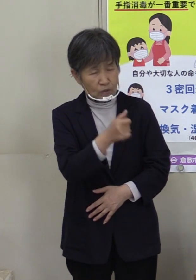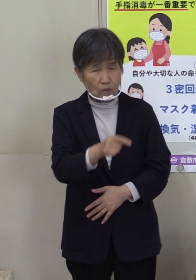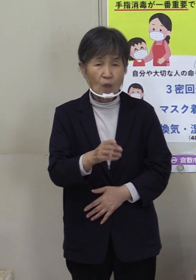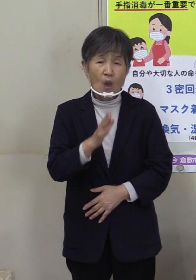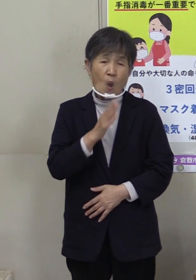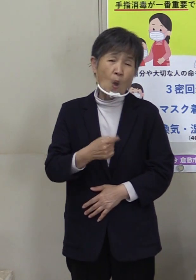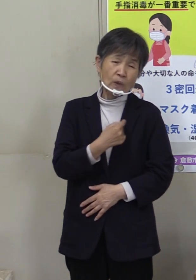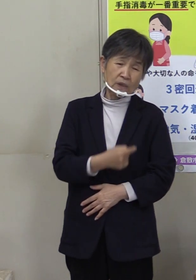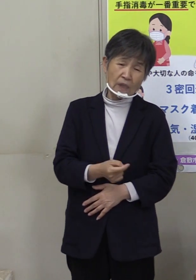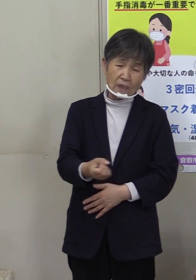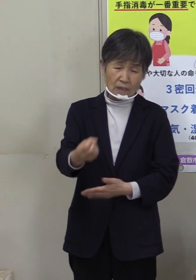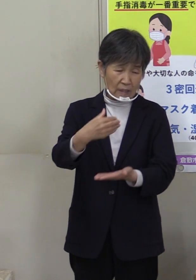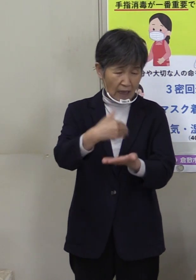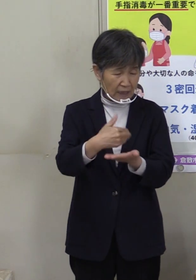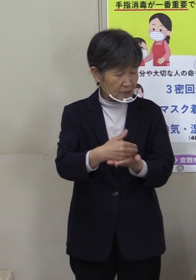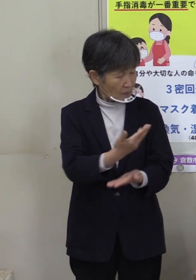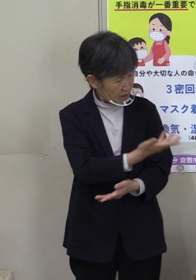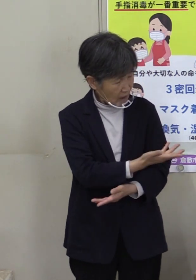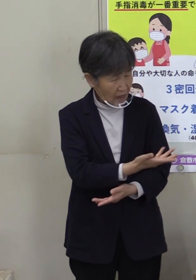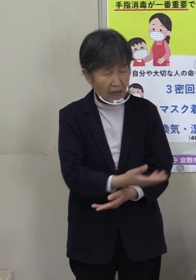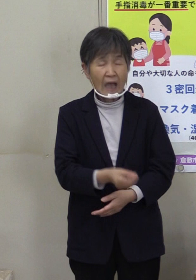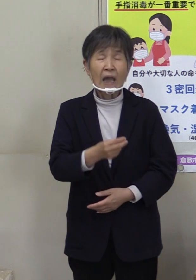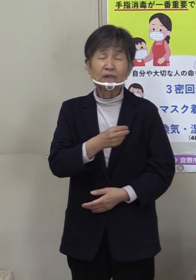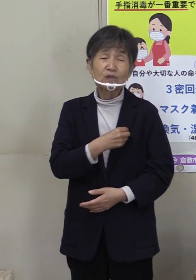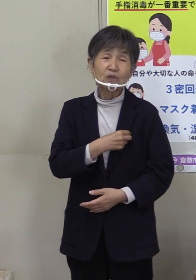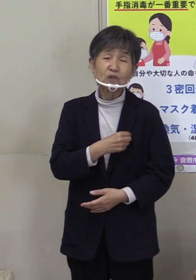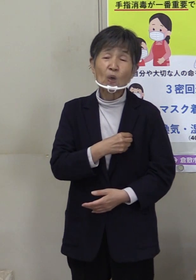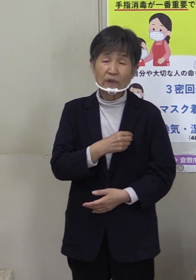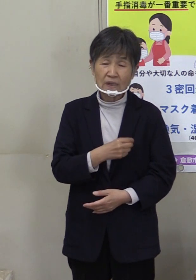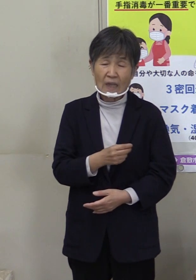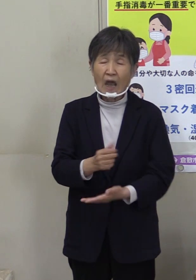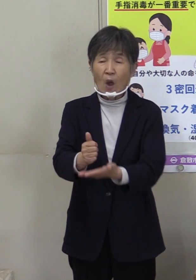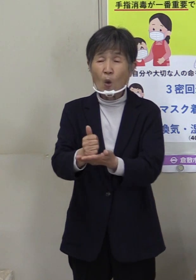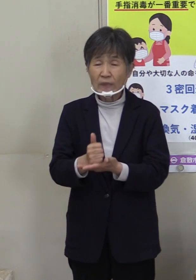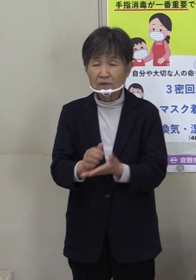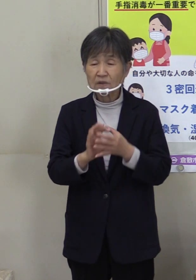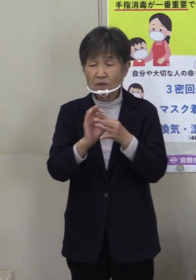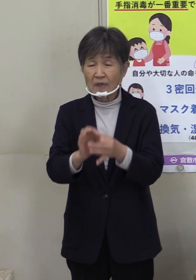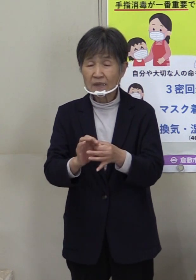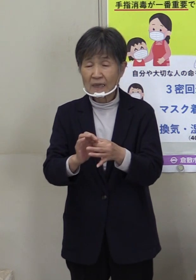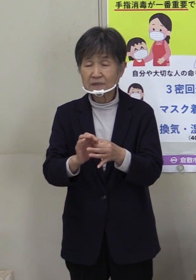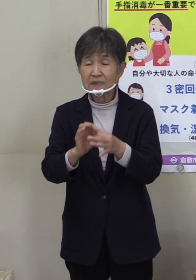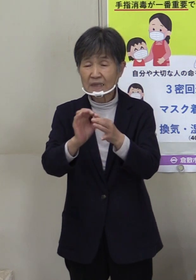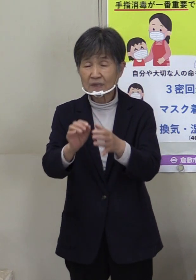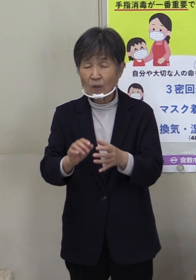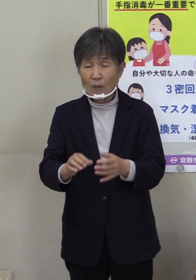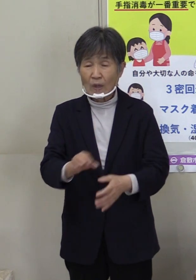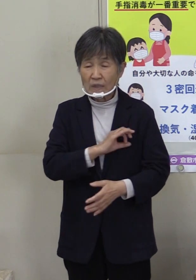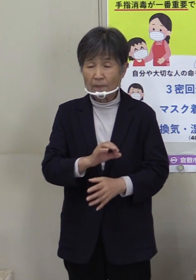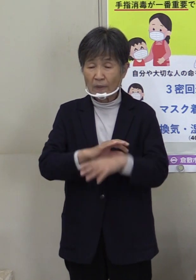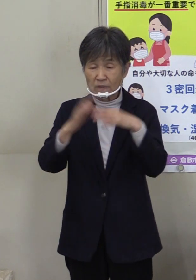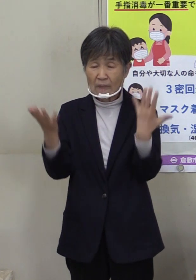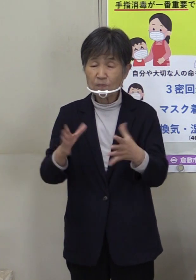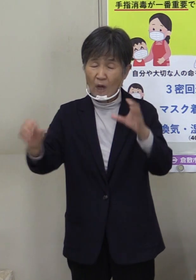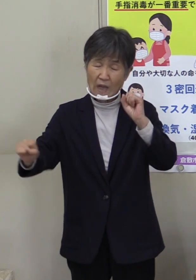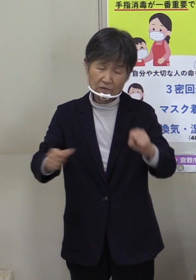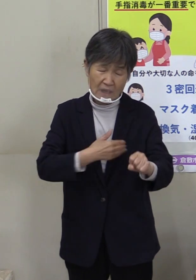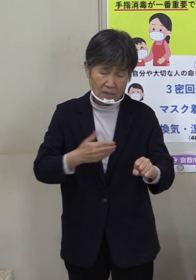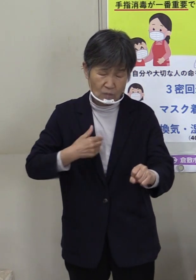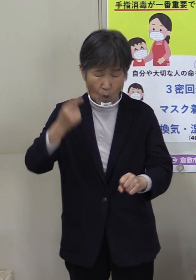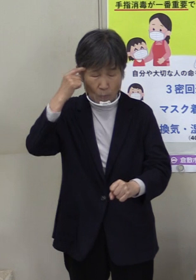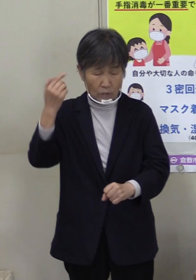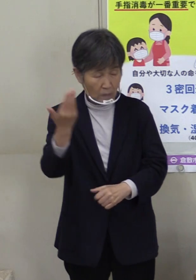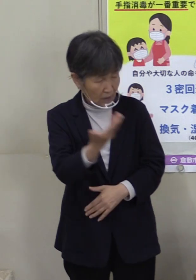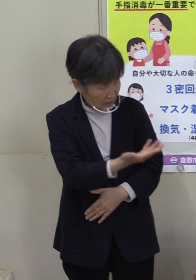ますか。従業員が来たお客さんの連絡先、お名前を全部把握されると本気で思っていらっしゃいますか。 今はですね、